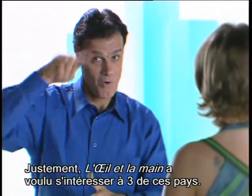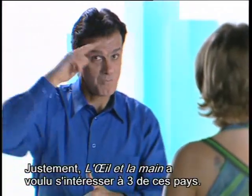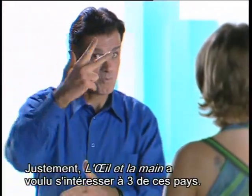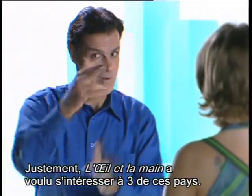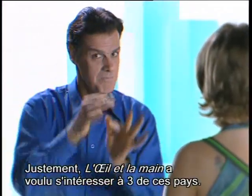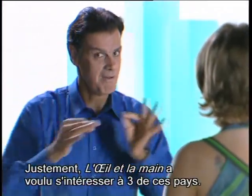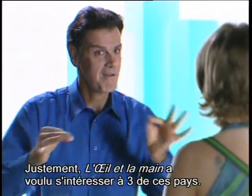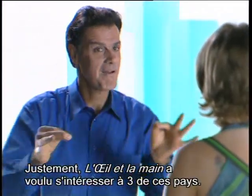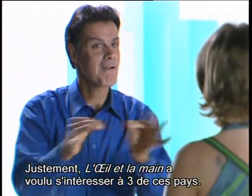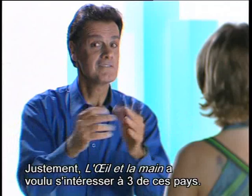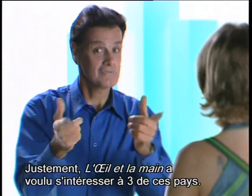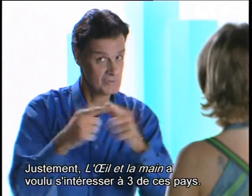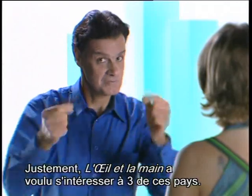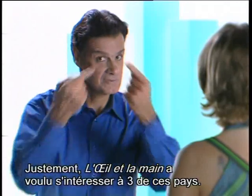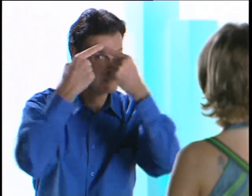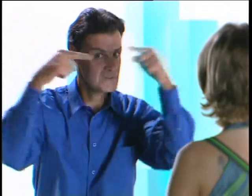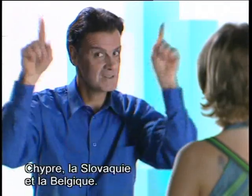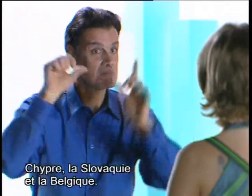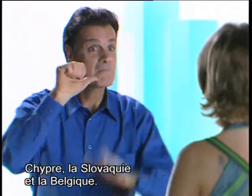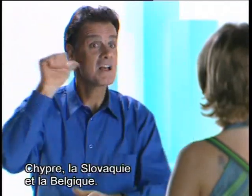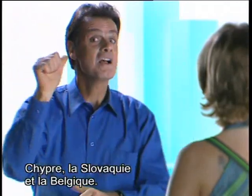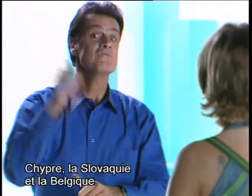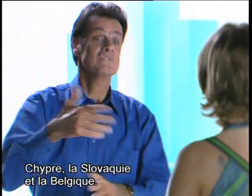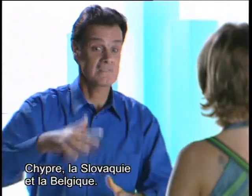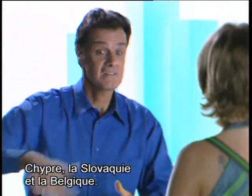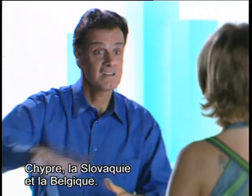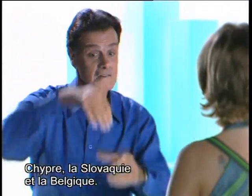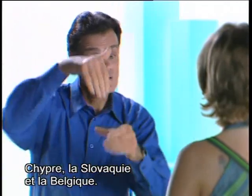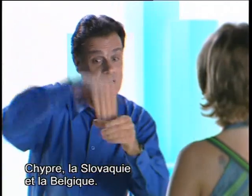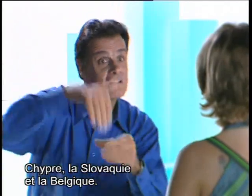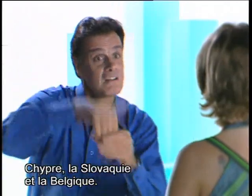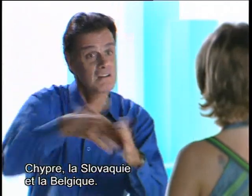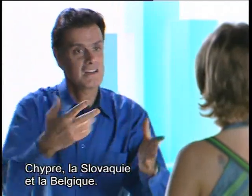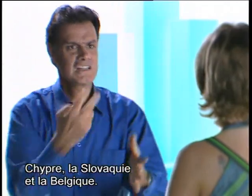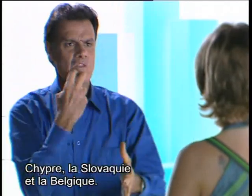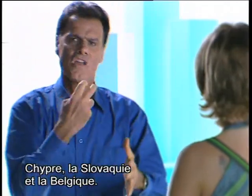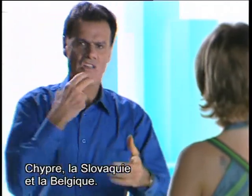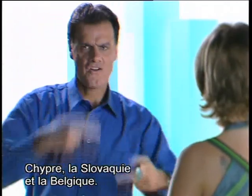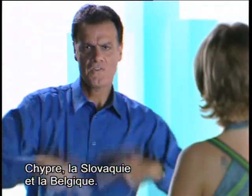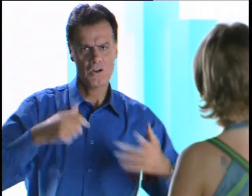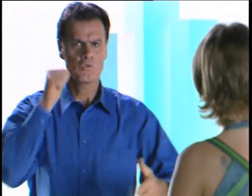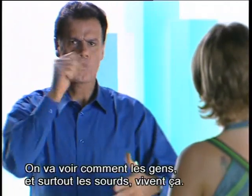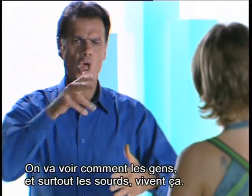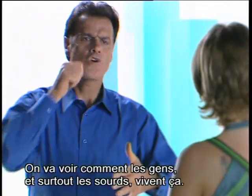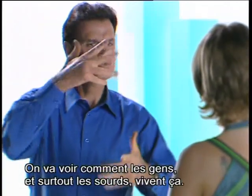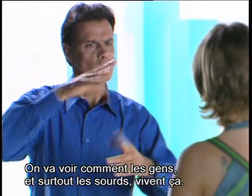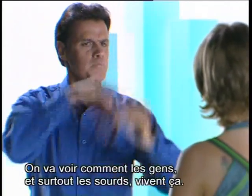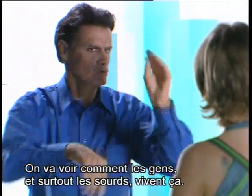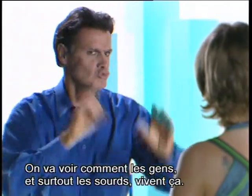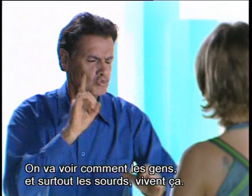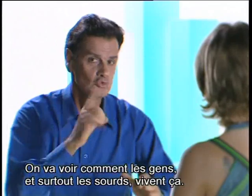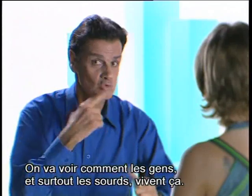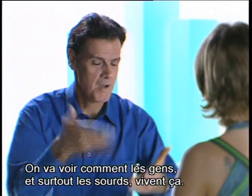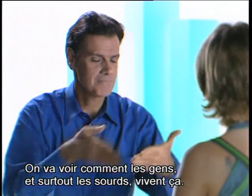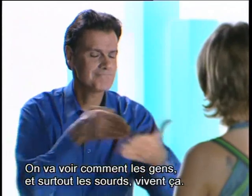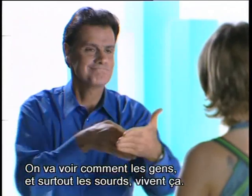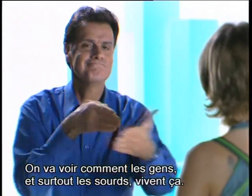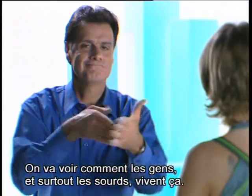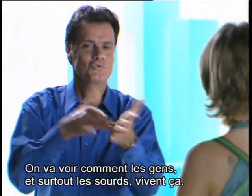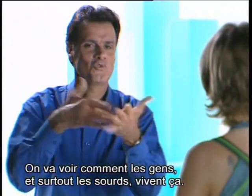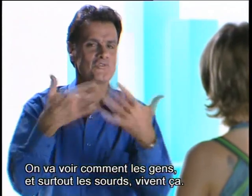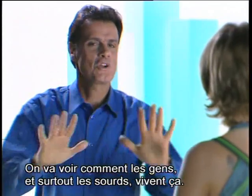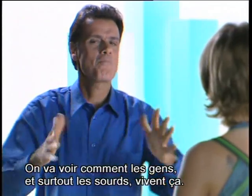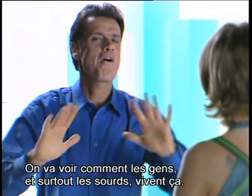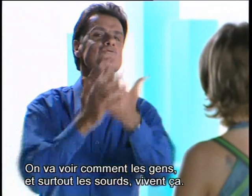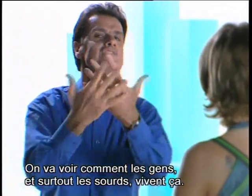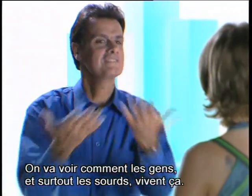'intéresser d'un peu plus près à trois de ces pays. Chypre, la Slovaquie et la Belgique. On va voir comment les gens, et surtout